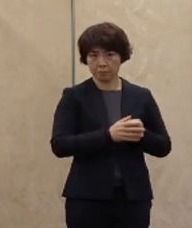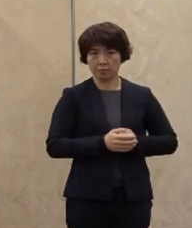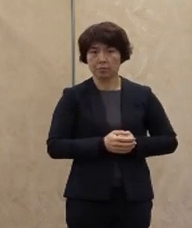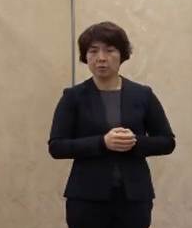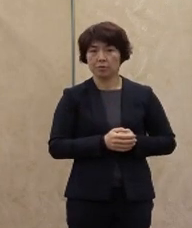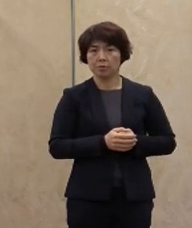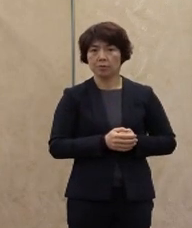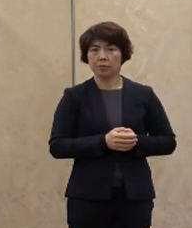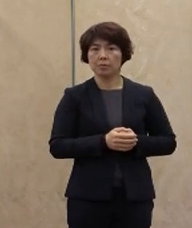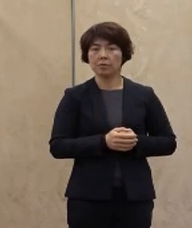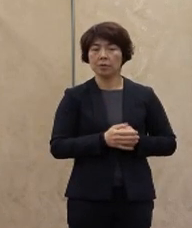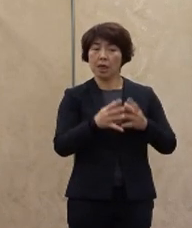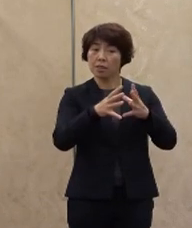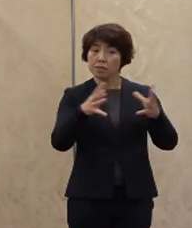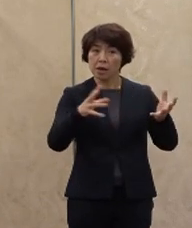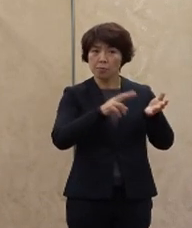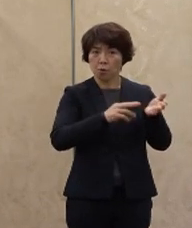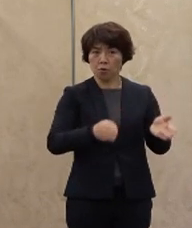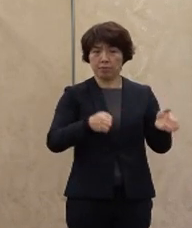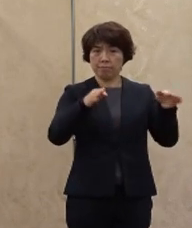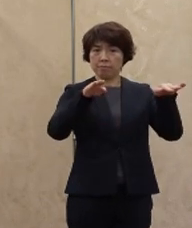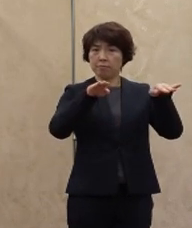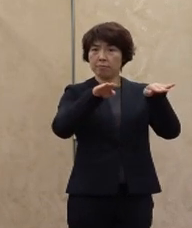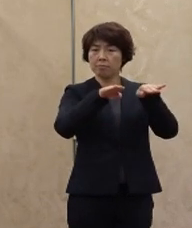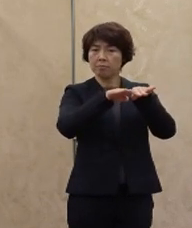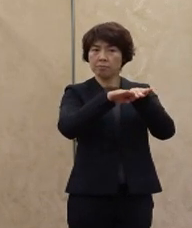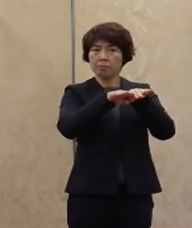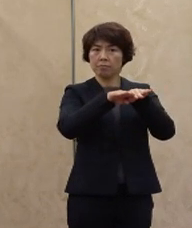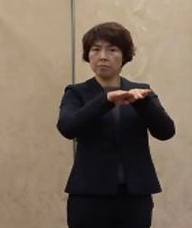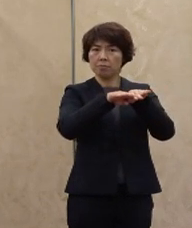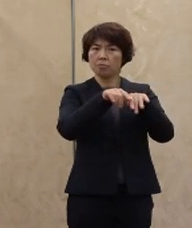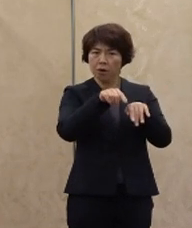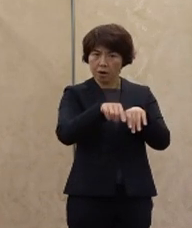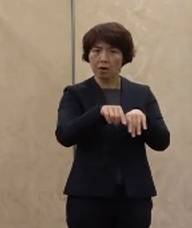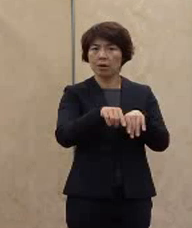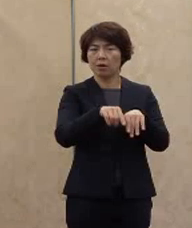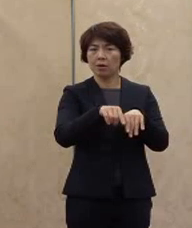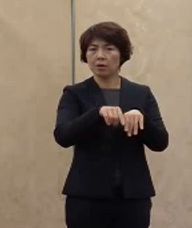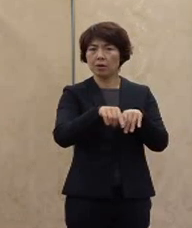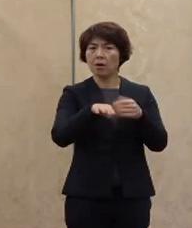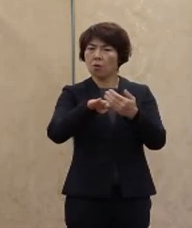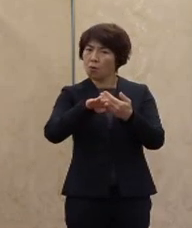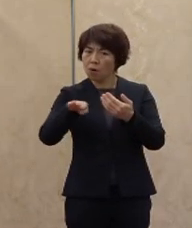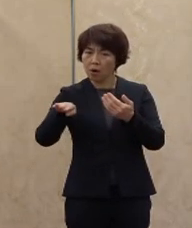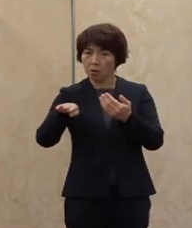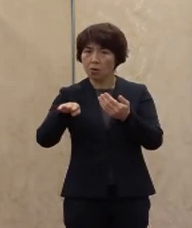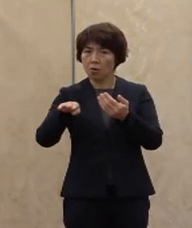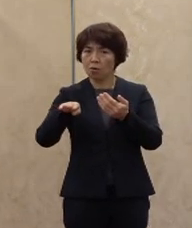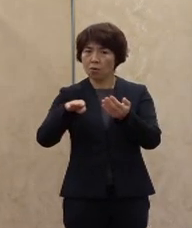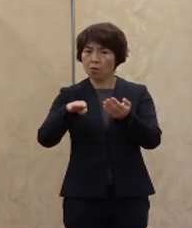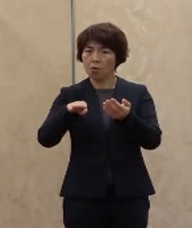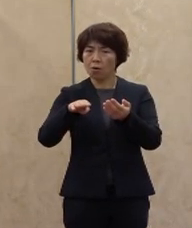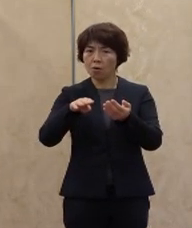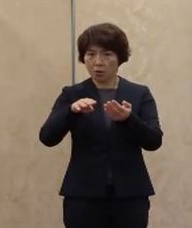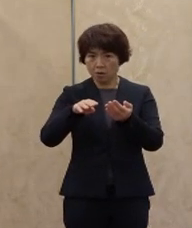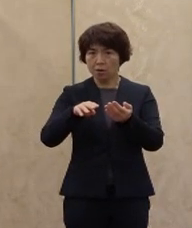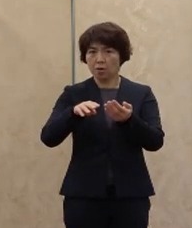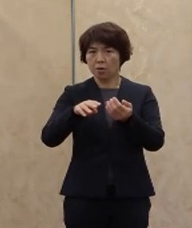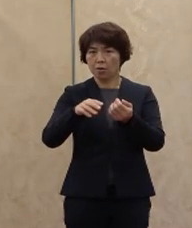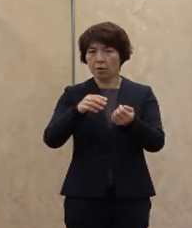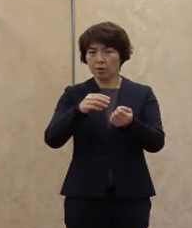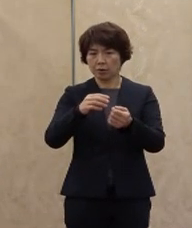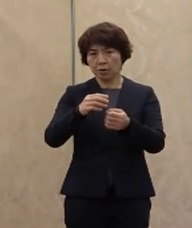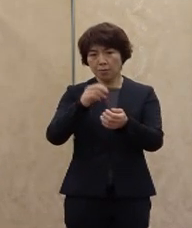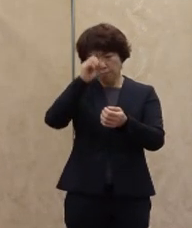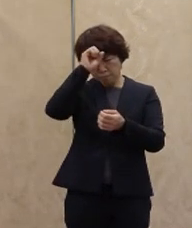で民間大病院は大病院でやっぱりその他の病気の、ね、命を救う治療をやってるわけ